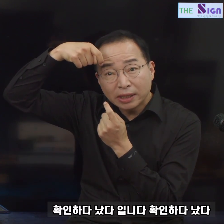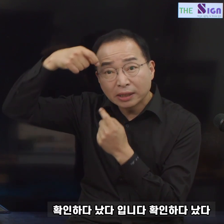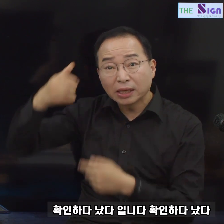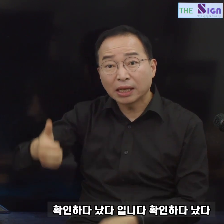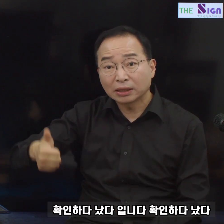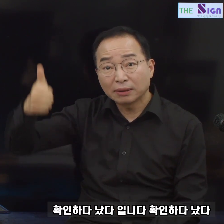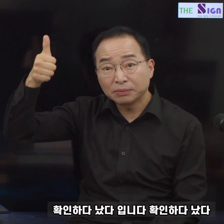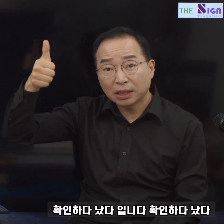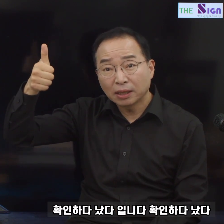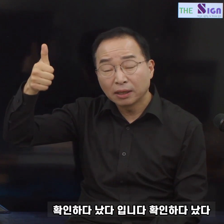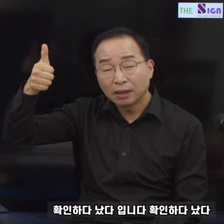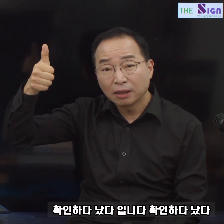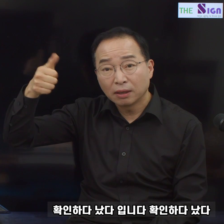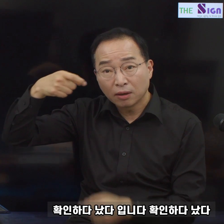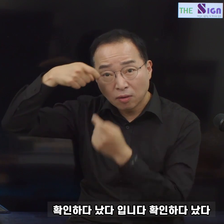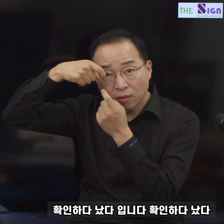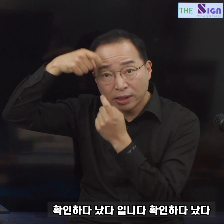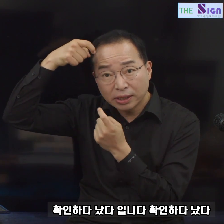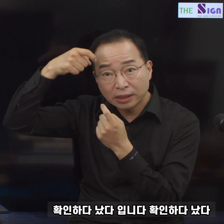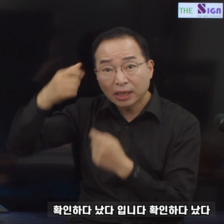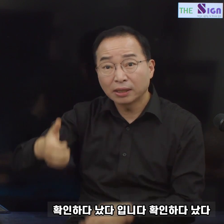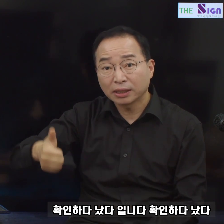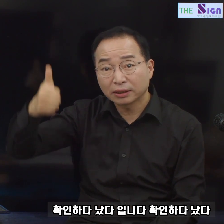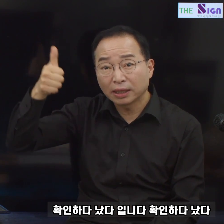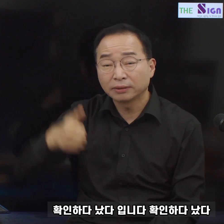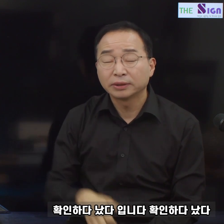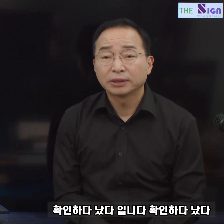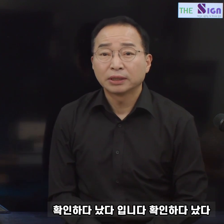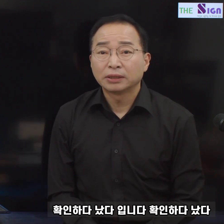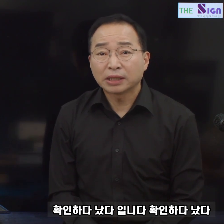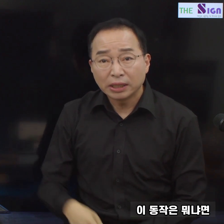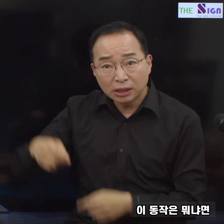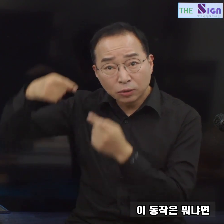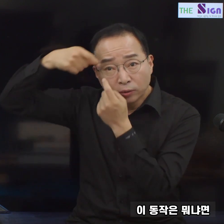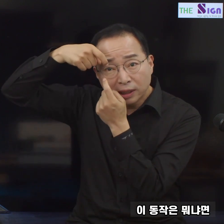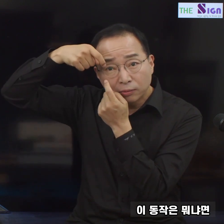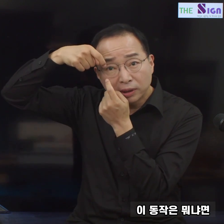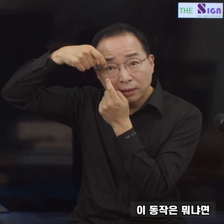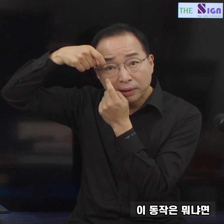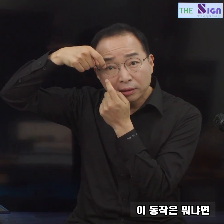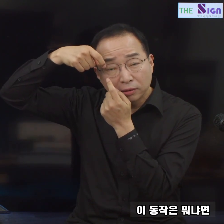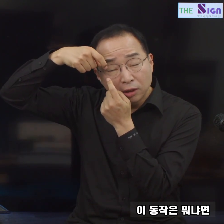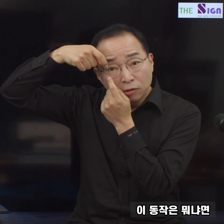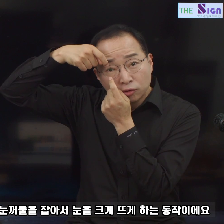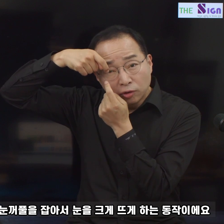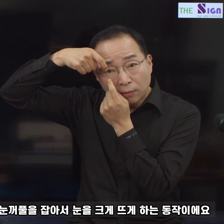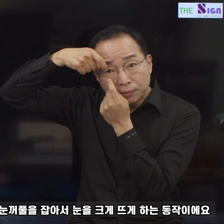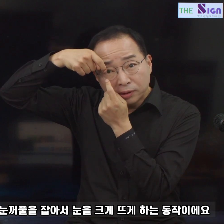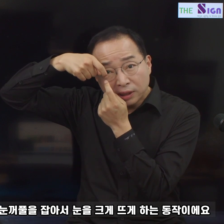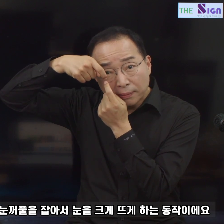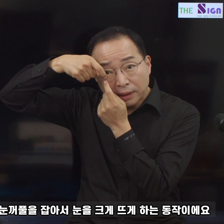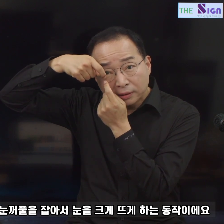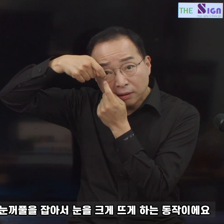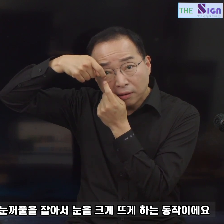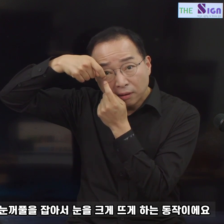확인하다 낫답니다. 확인하다 낫다. 자, 이 동작은 뭐냐면 눈꺼풀을 잡아서